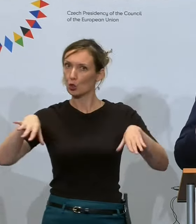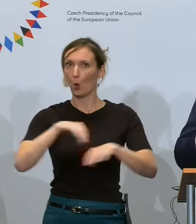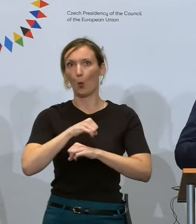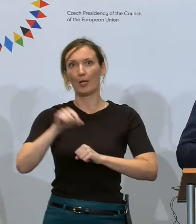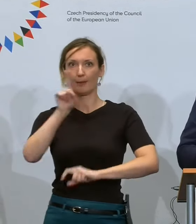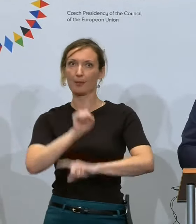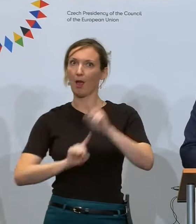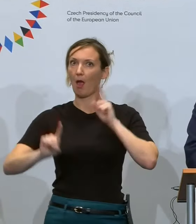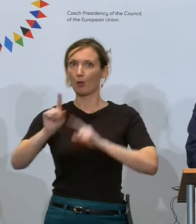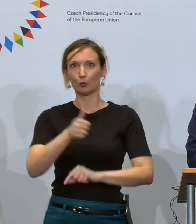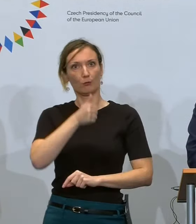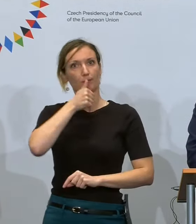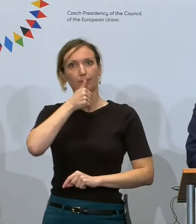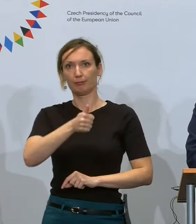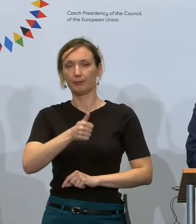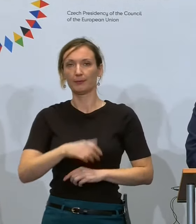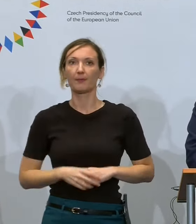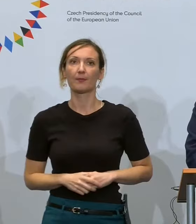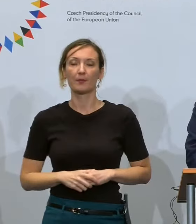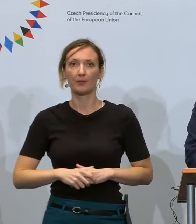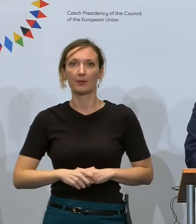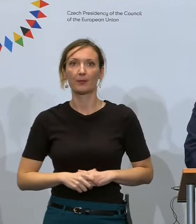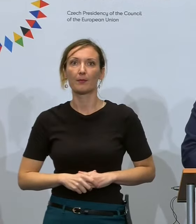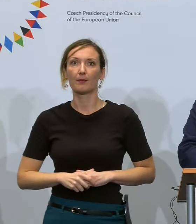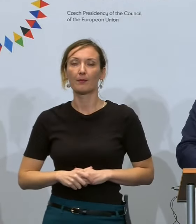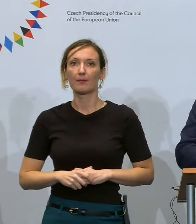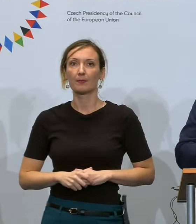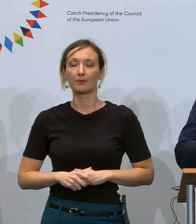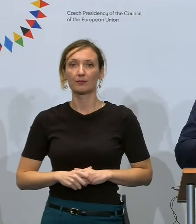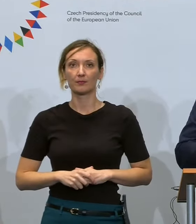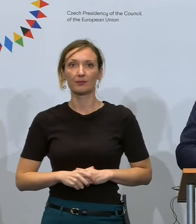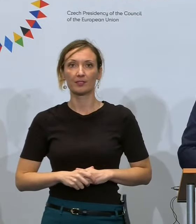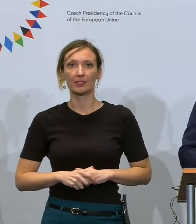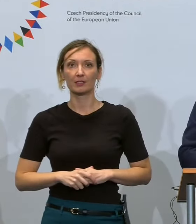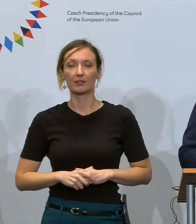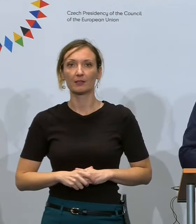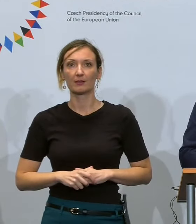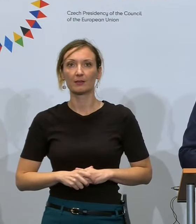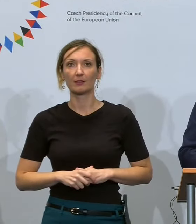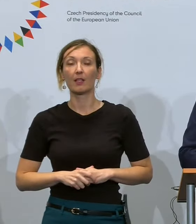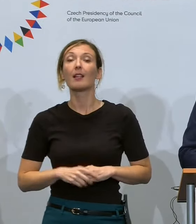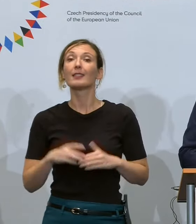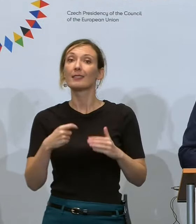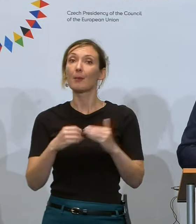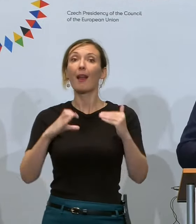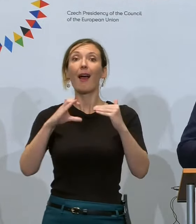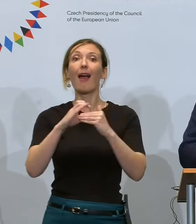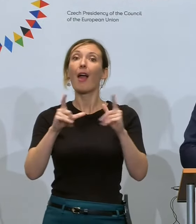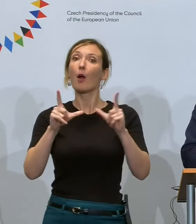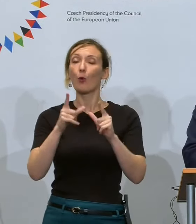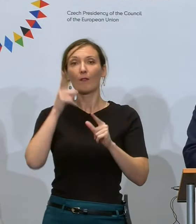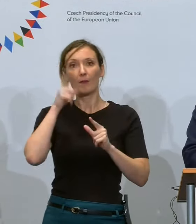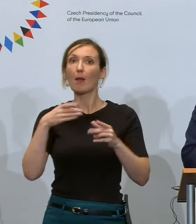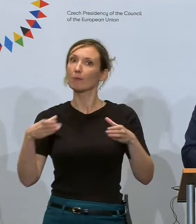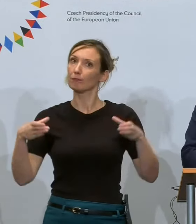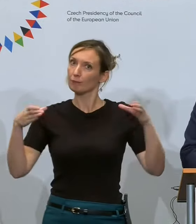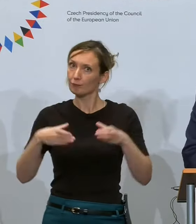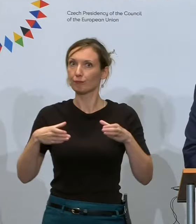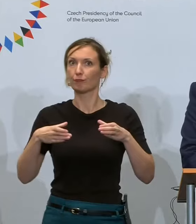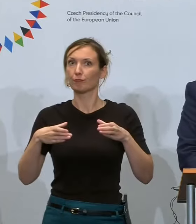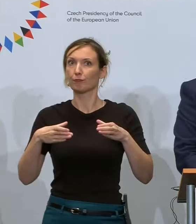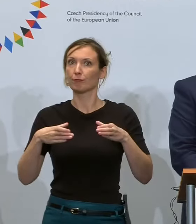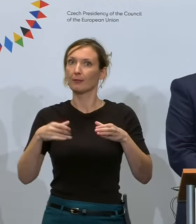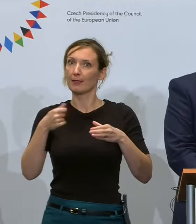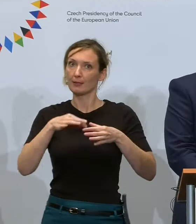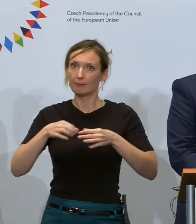v té naší politice a potvrdili jsme si jednotu Evropské unie a shodli jsme se, že ve vztahu